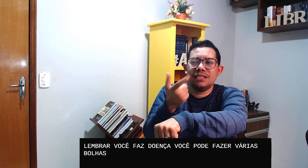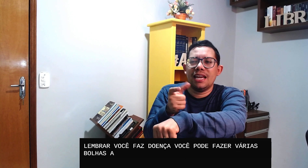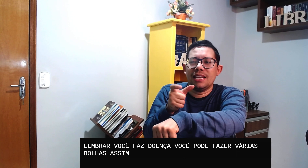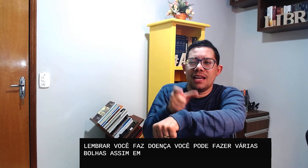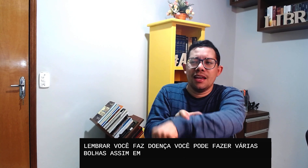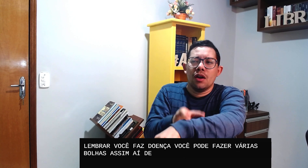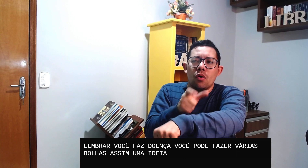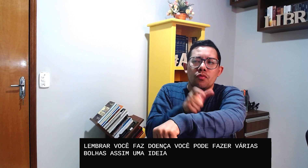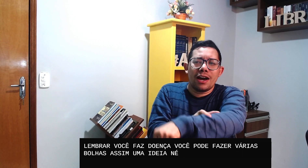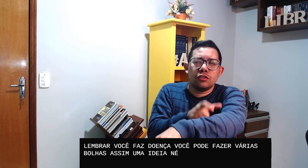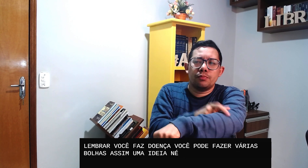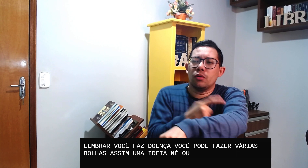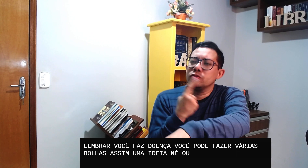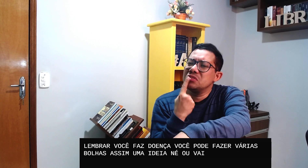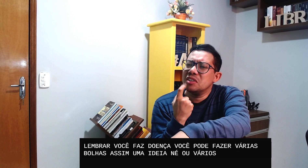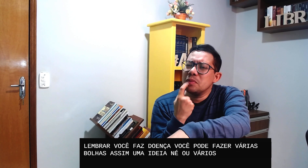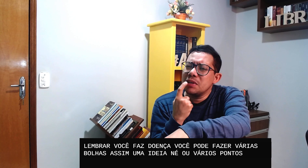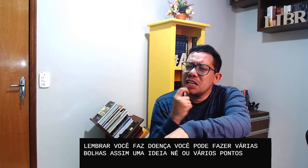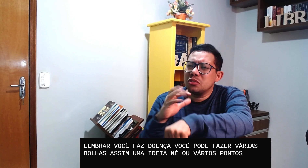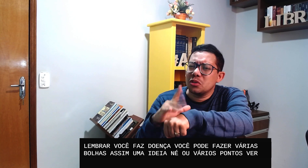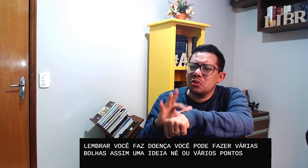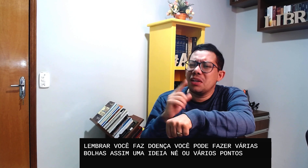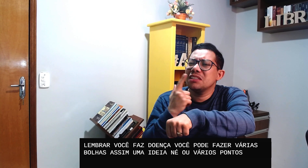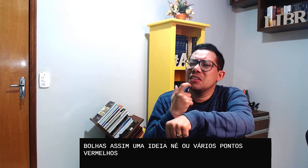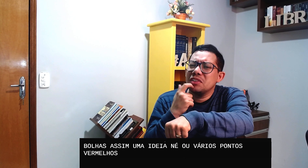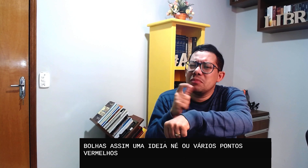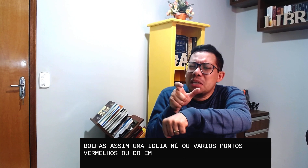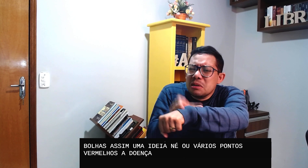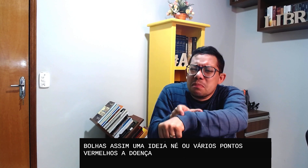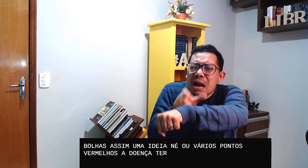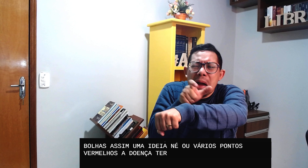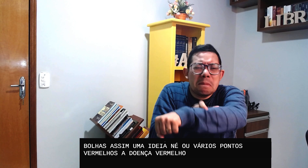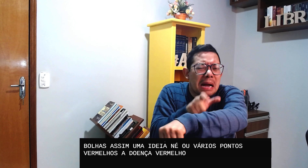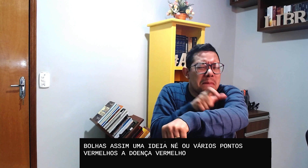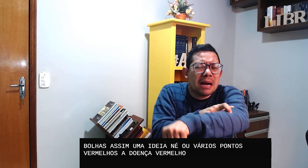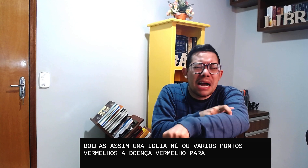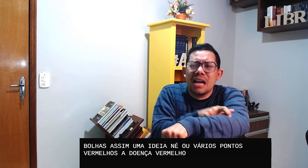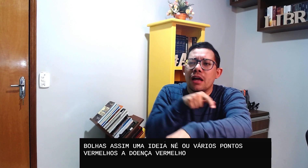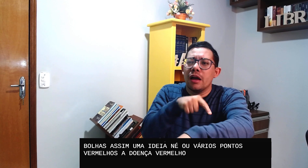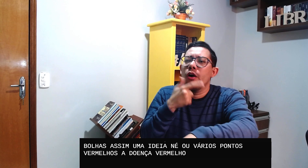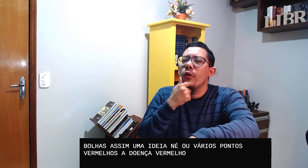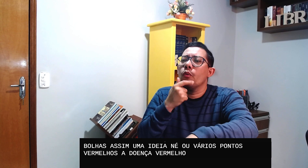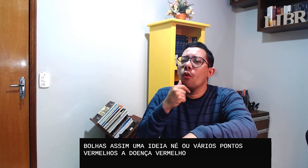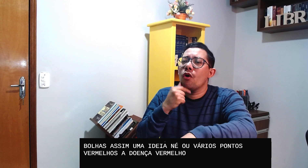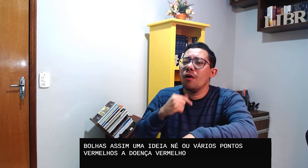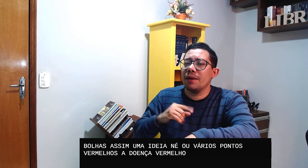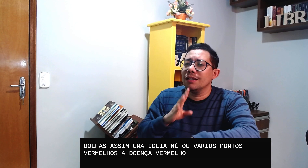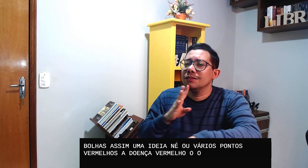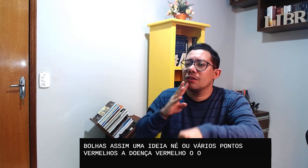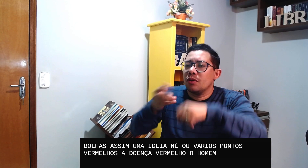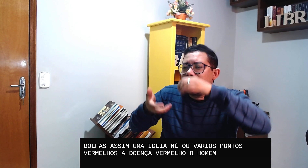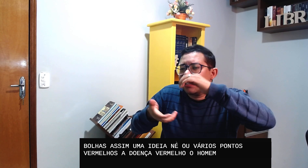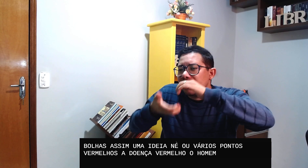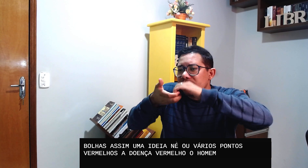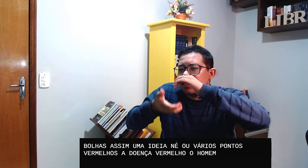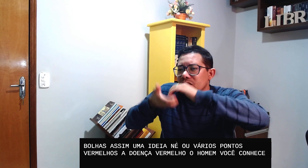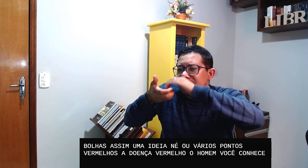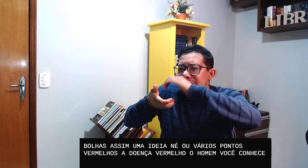ideia, né? Ou vários pontos vermelhos, ó, doença, vermelho, pá, o homem, você conhece? Aí faz assim, ó,